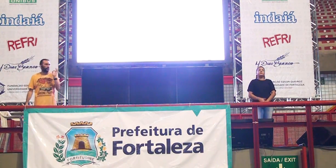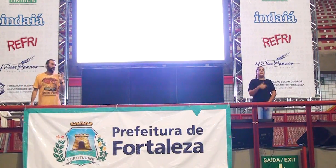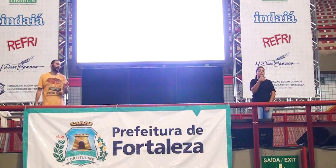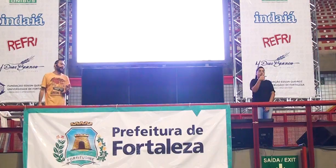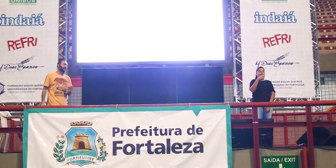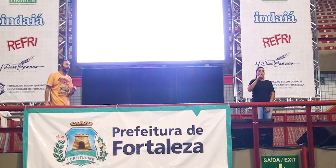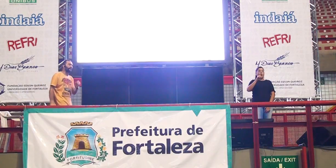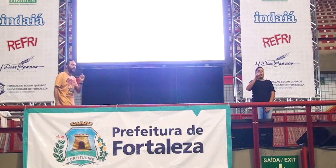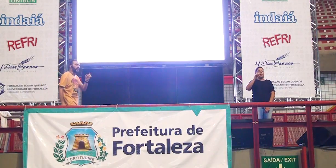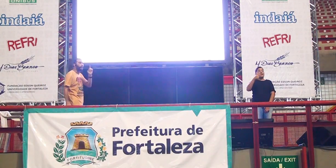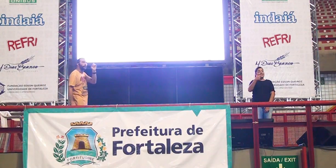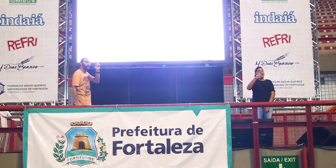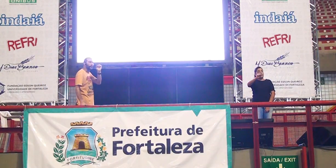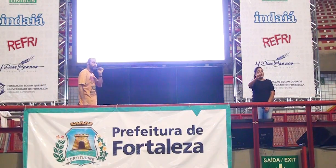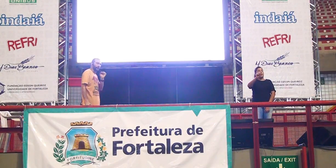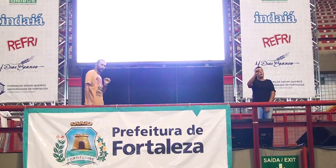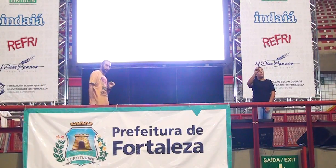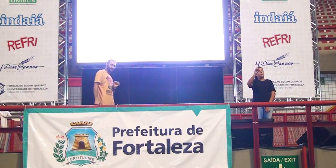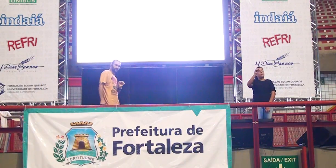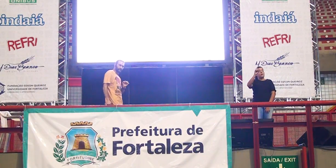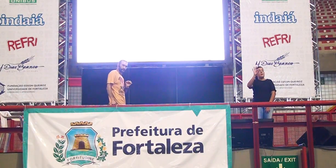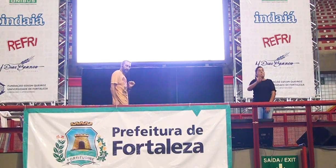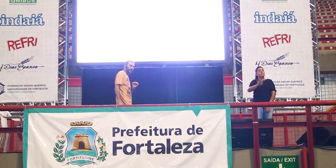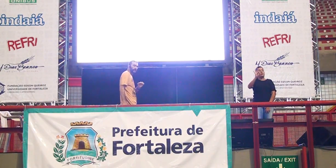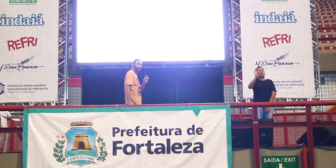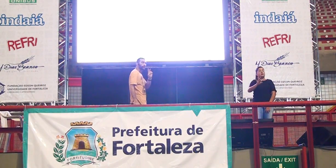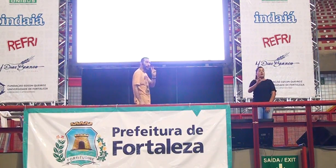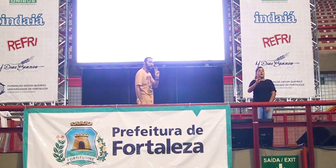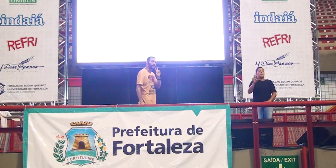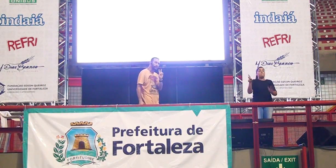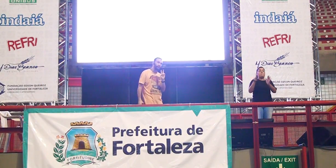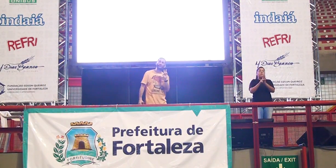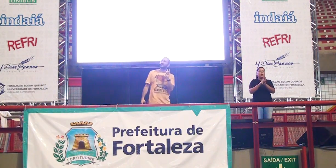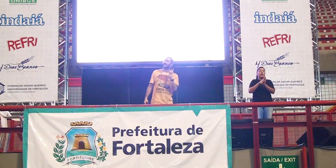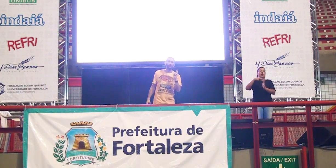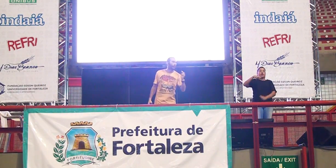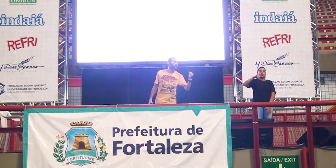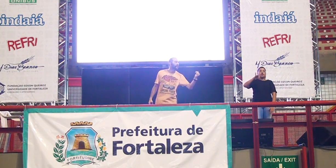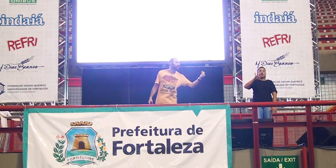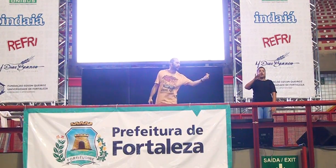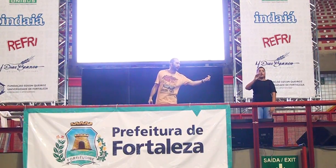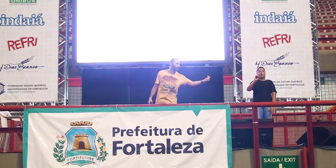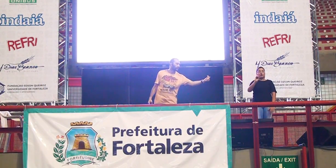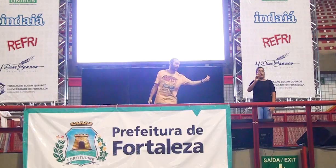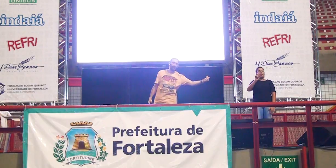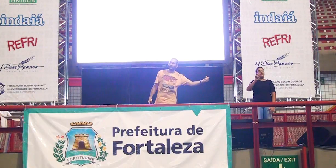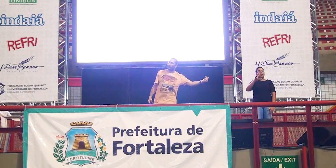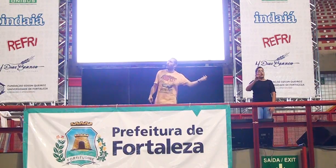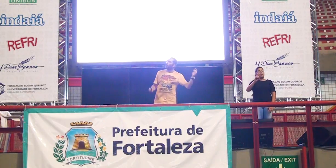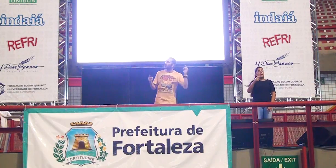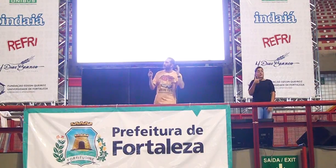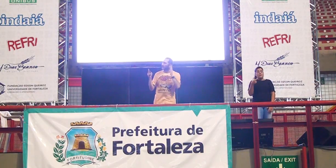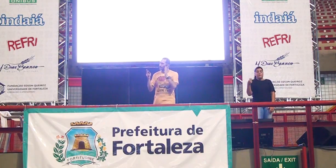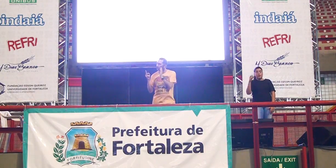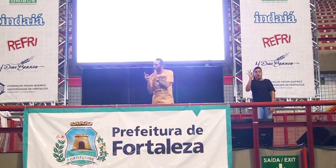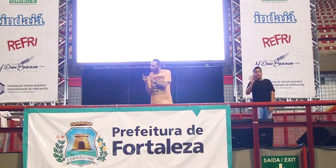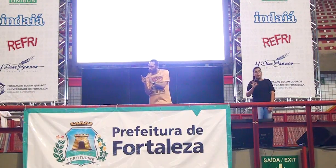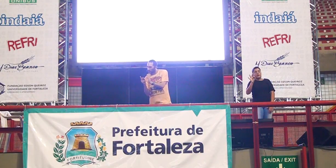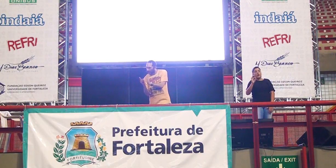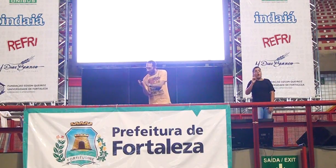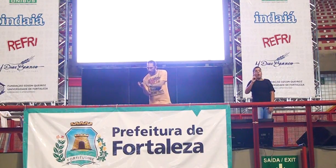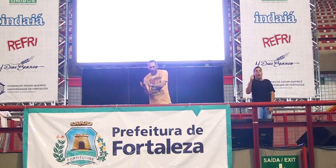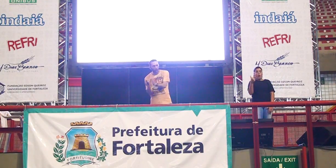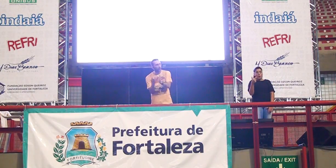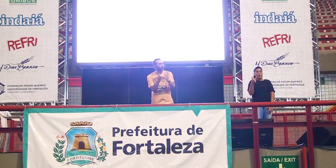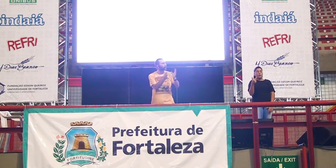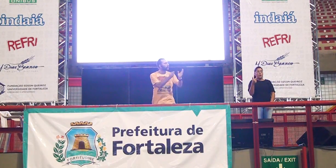78% da atmosfera é formada por nitrogênio. Só 20% é oxigênio. 1%